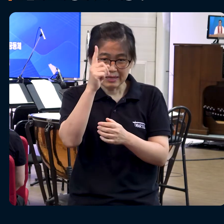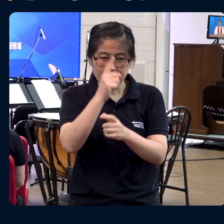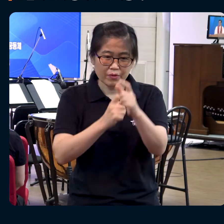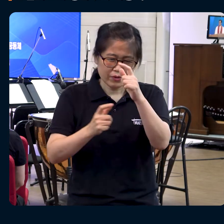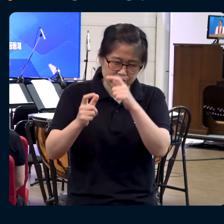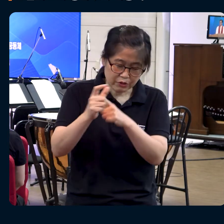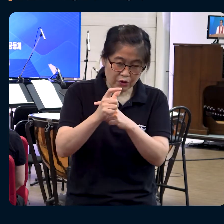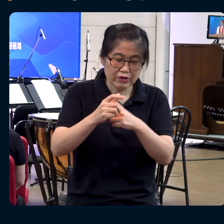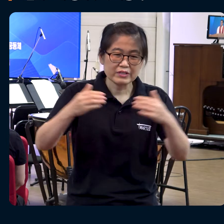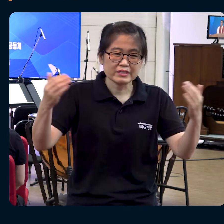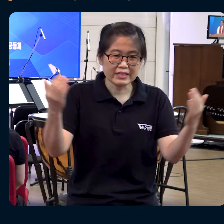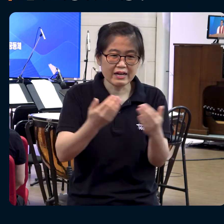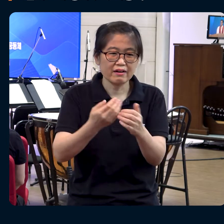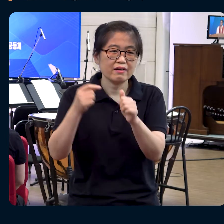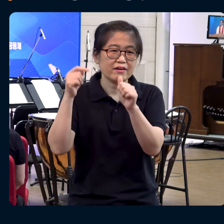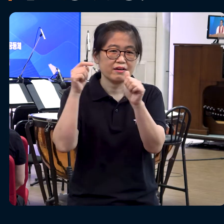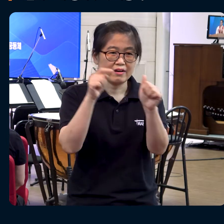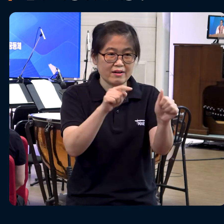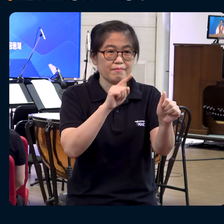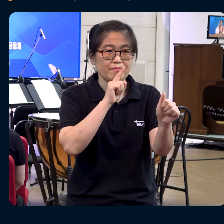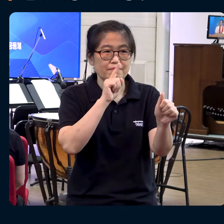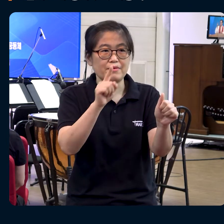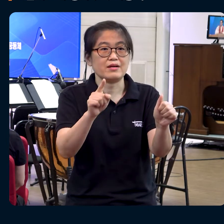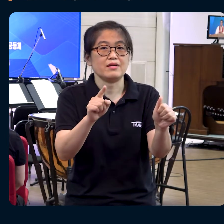다시 한번 사역을 위임하시면서,